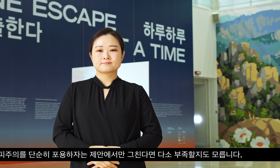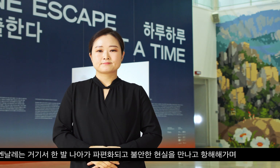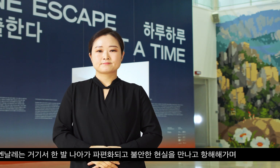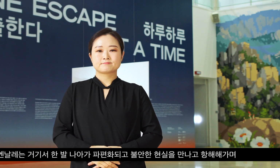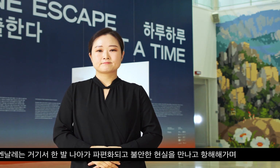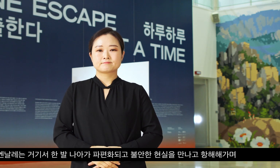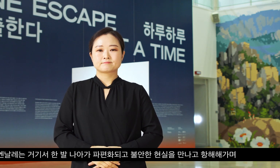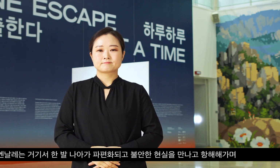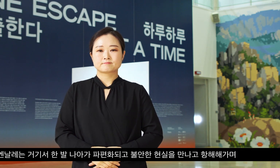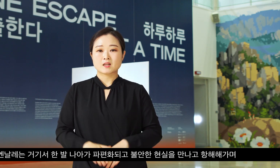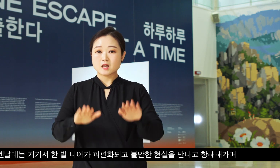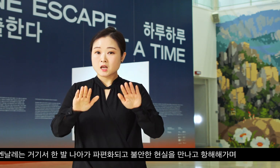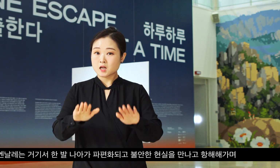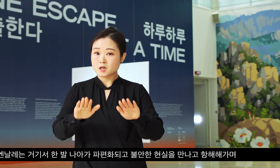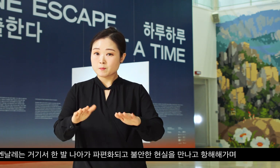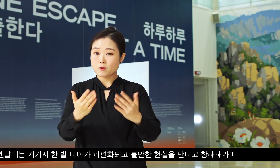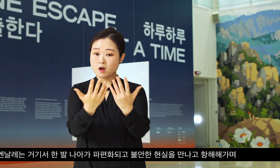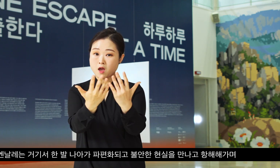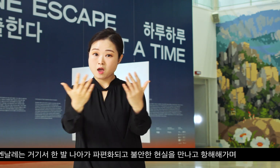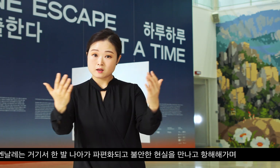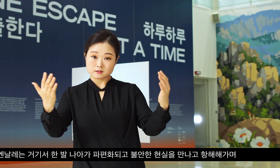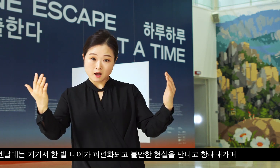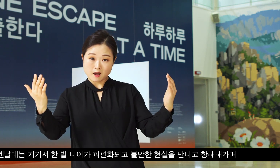이번 비엔날레는 거기서 한 발 나아가